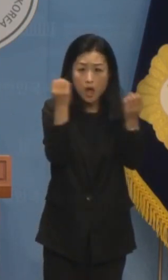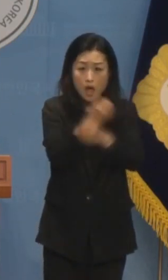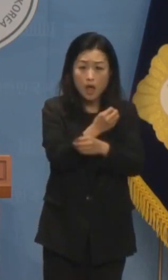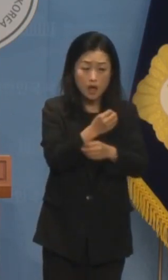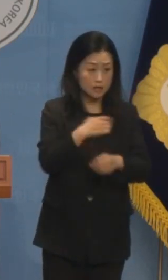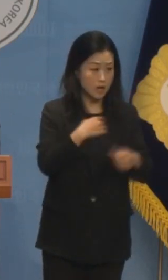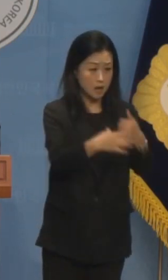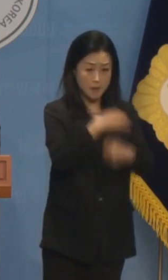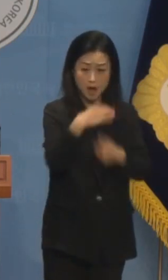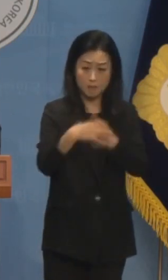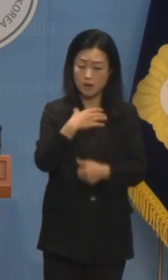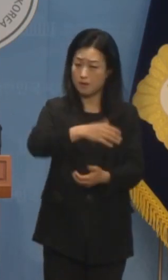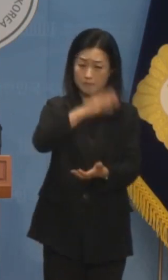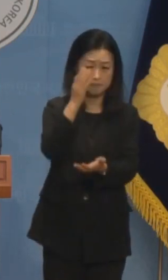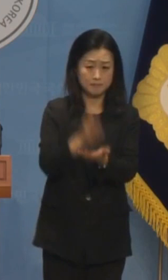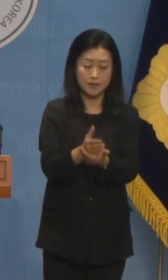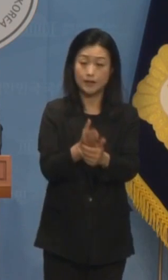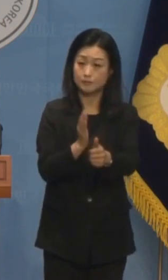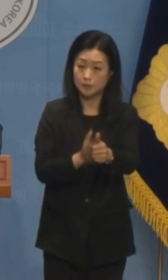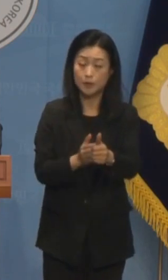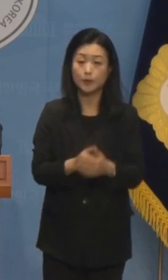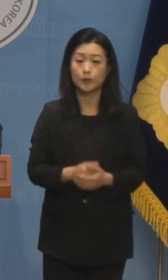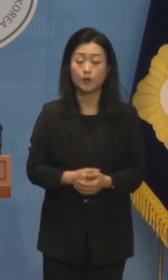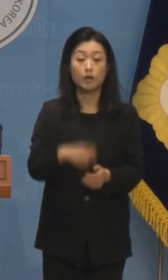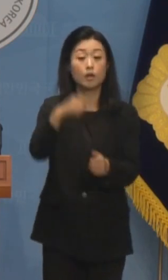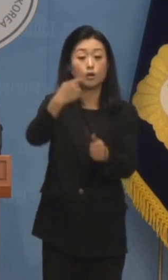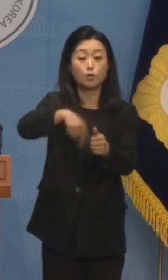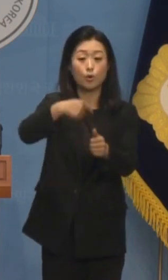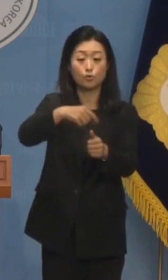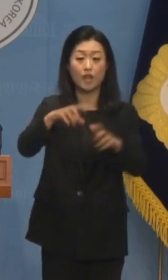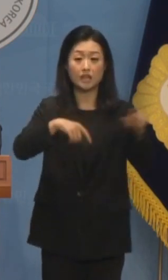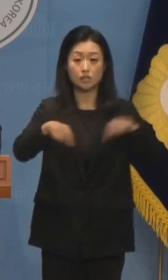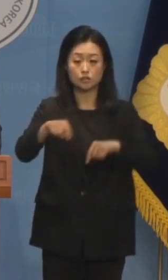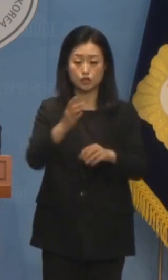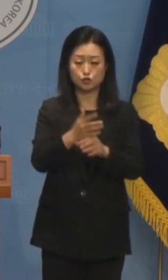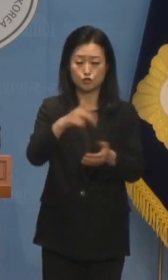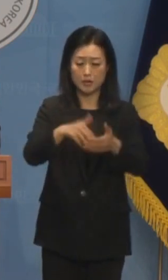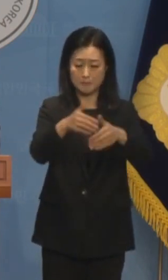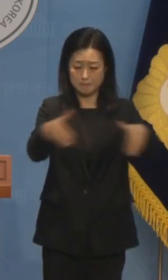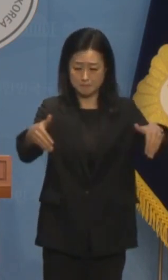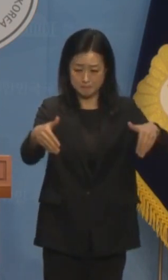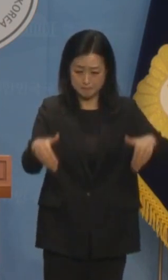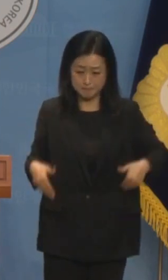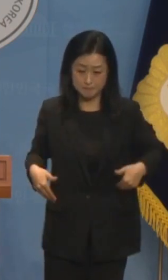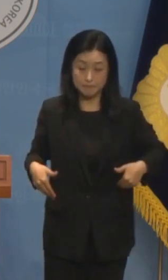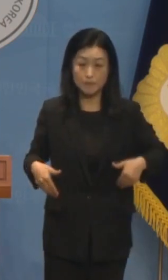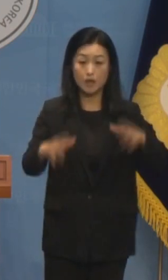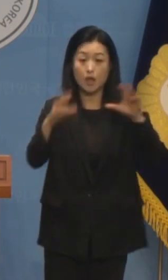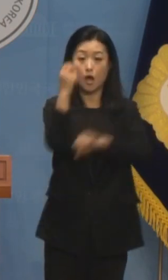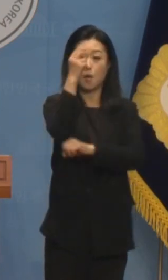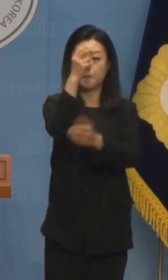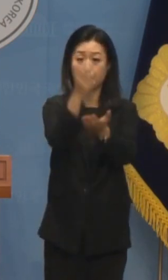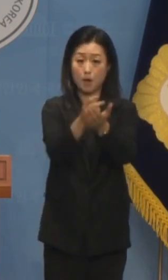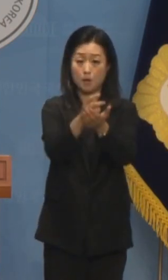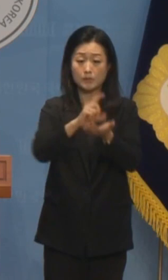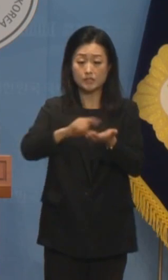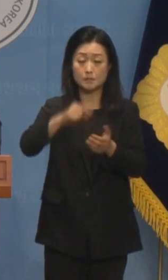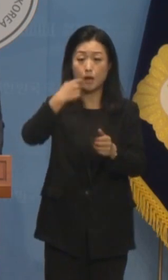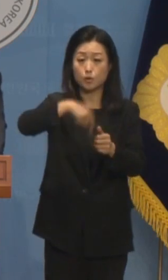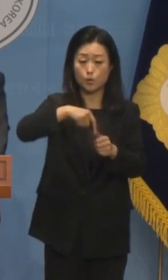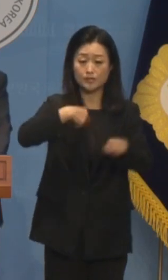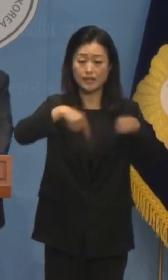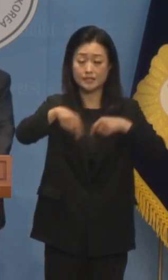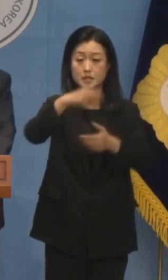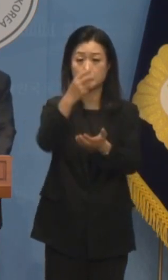공격도 중단되어야 합니다. 교육의 정치 중립성 보장을 명령한 헌법과